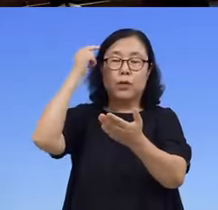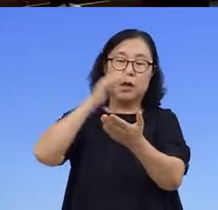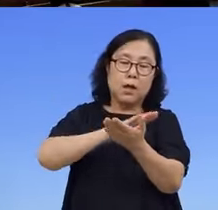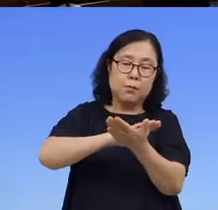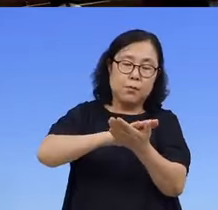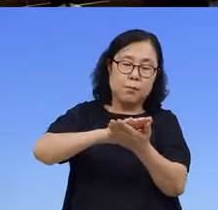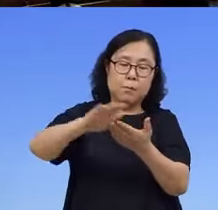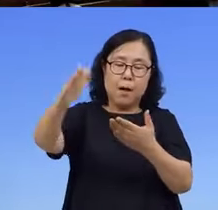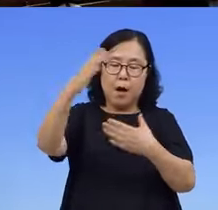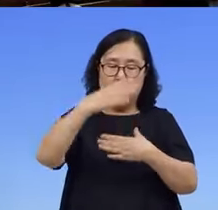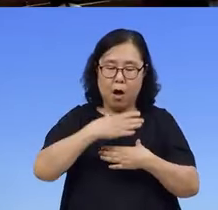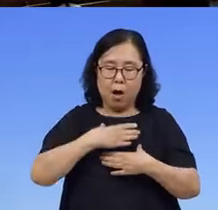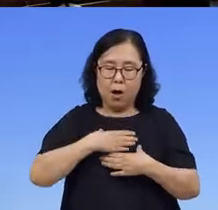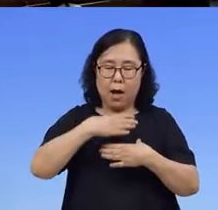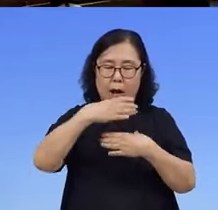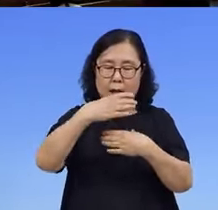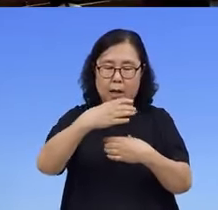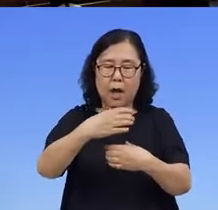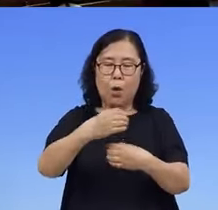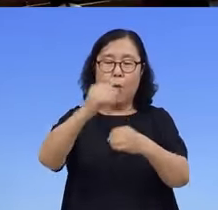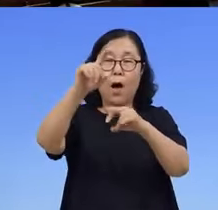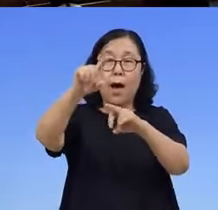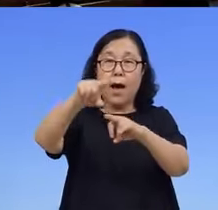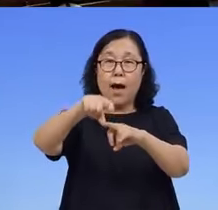주님은 평강의 왕.